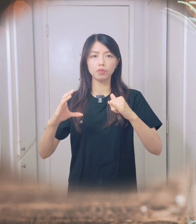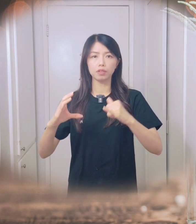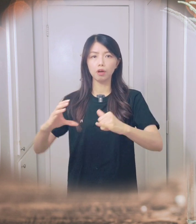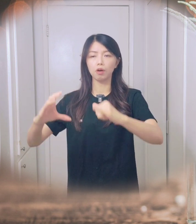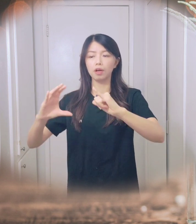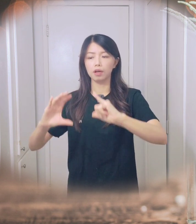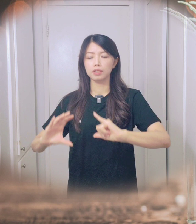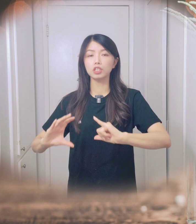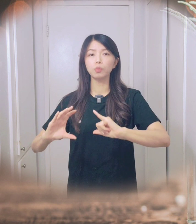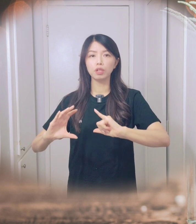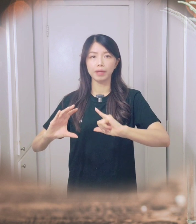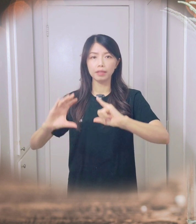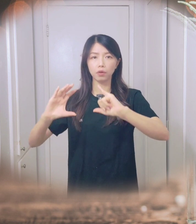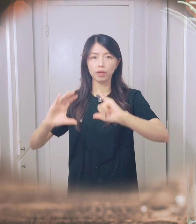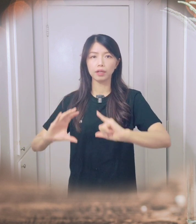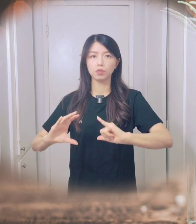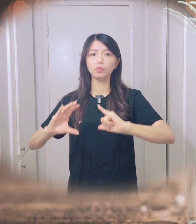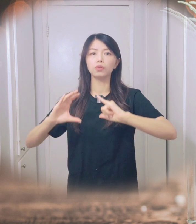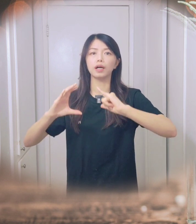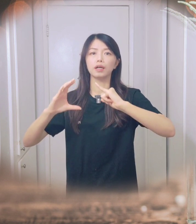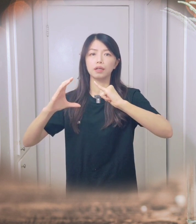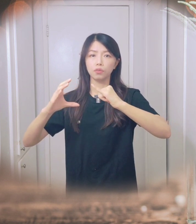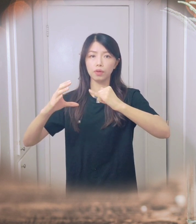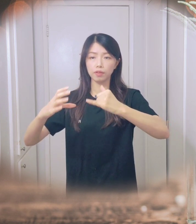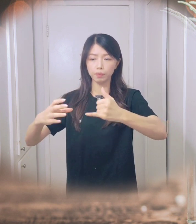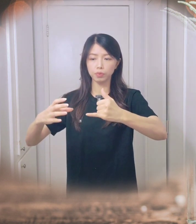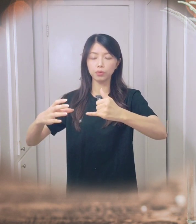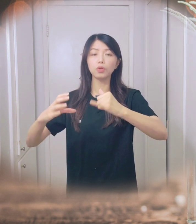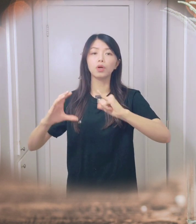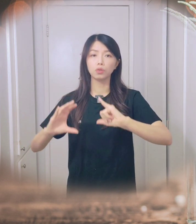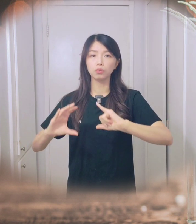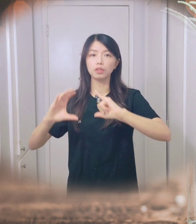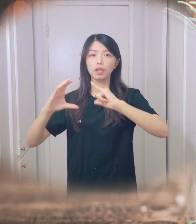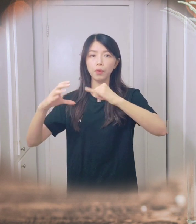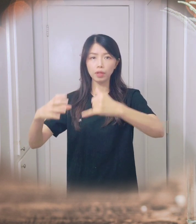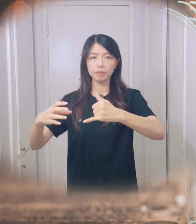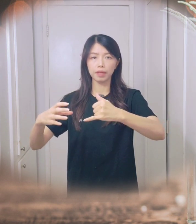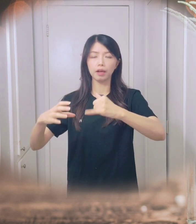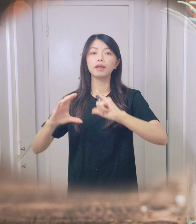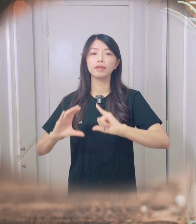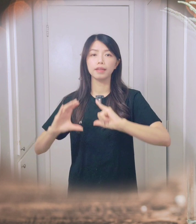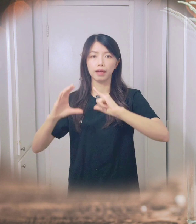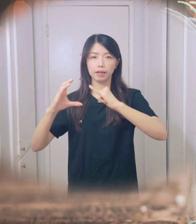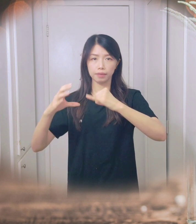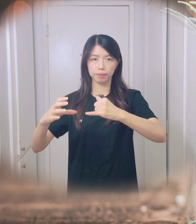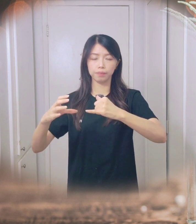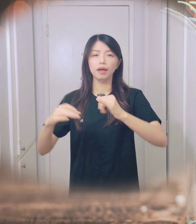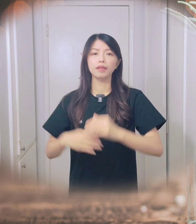새끼손가락만 펴주셔서 지구본을 만진다고 생각하시고 뒤에서 앞으로 둥글게 표현하시면 돼요.